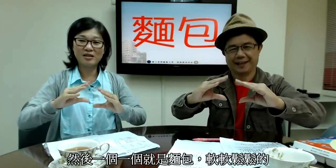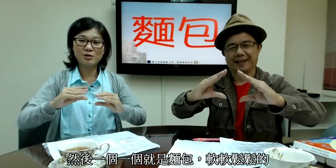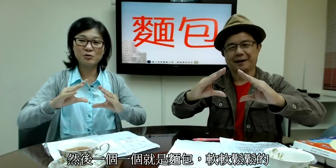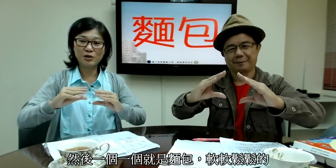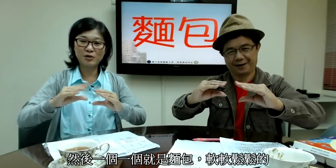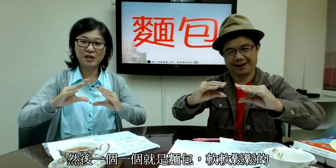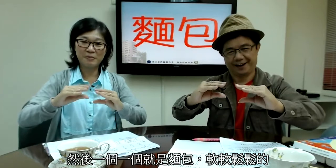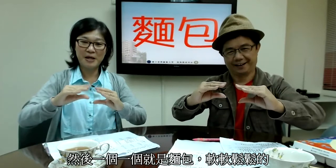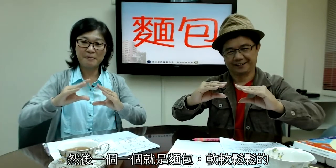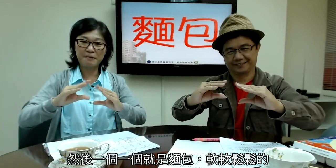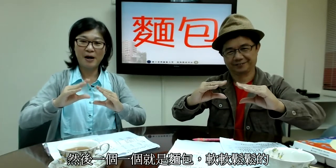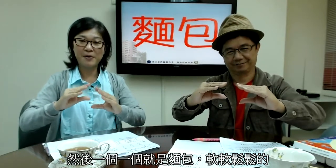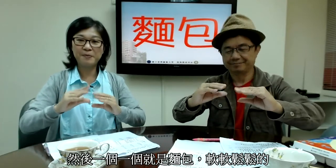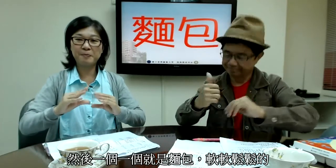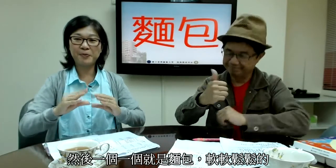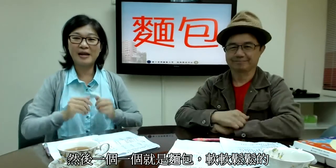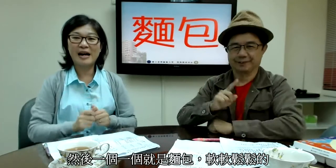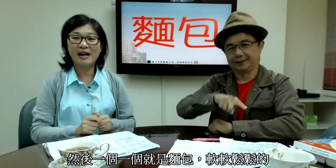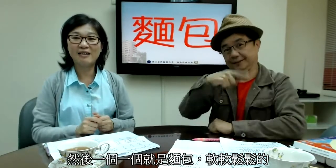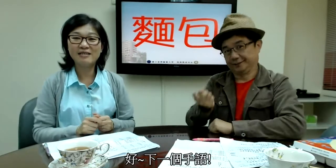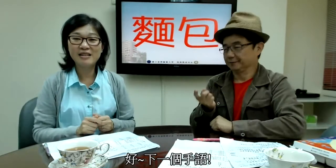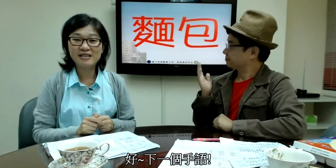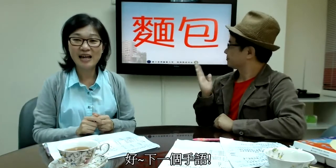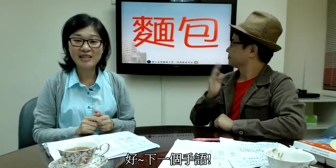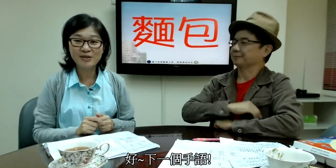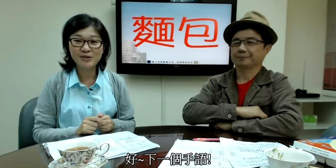松松的面包。好，下一个手语，